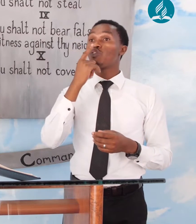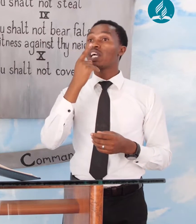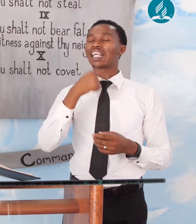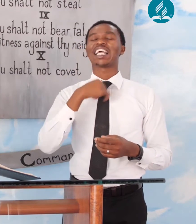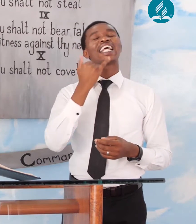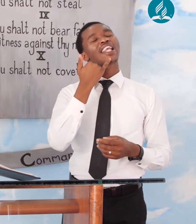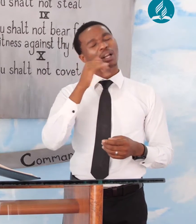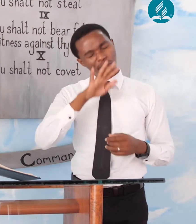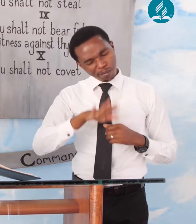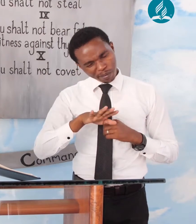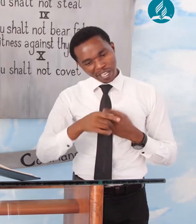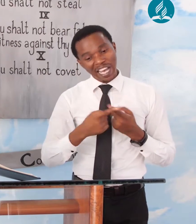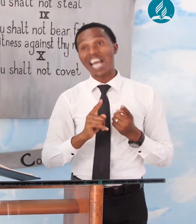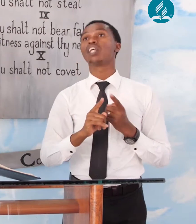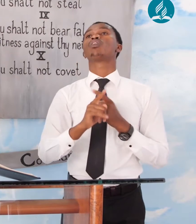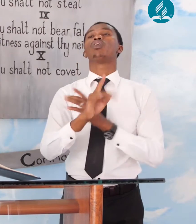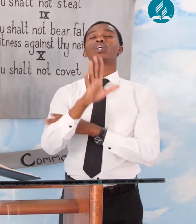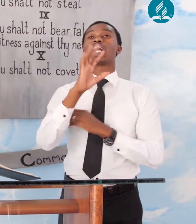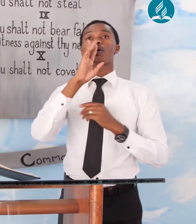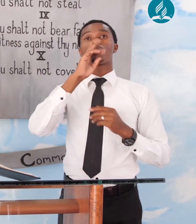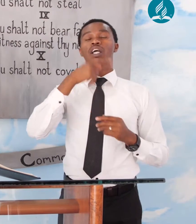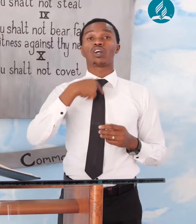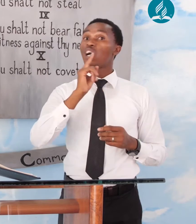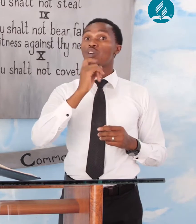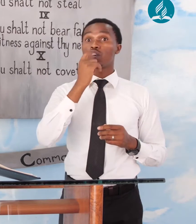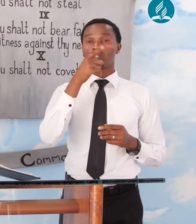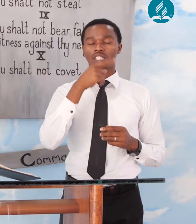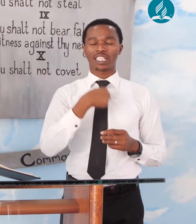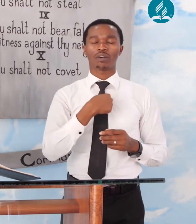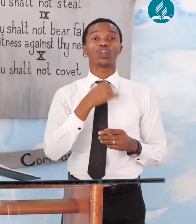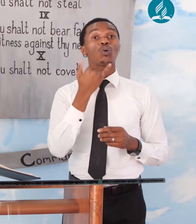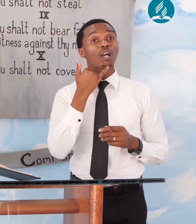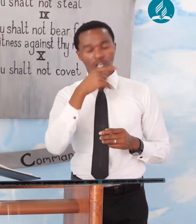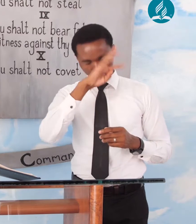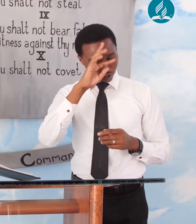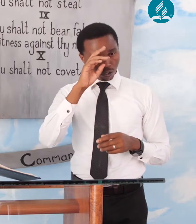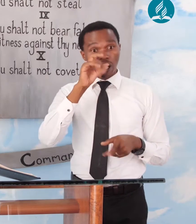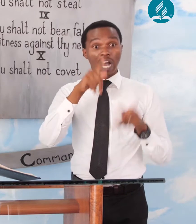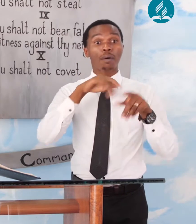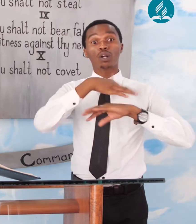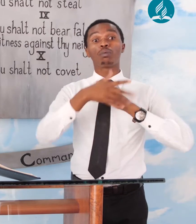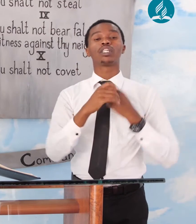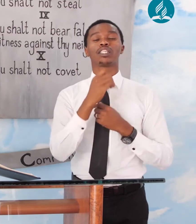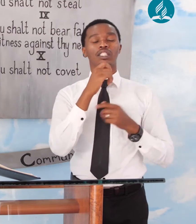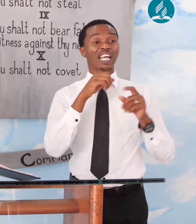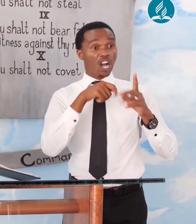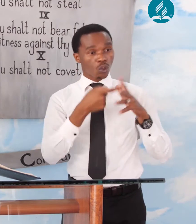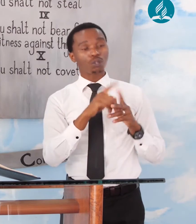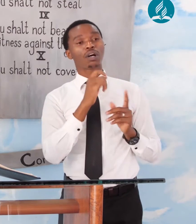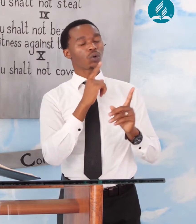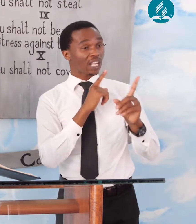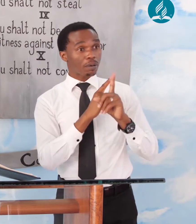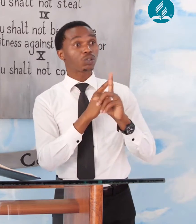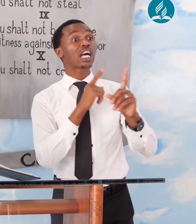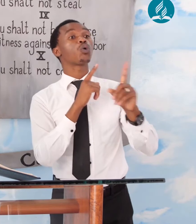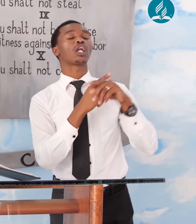Uwiteka arambwira ati wivuga uti ndi umwana kuko abo nzagutumaho bose uzabasanga kandi icyo